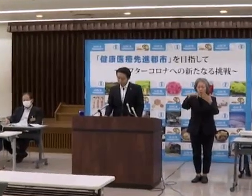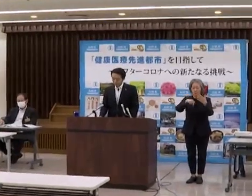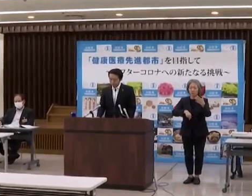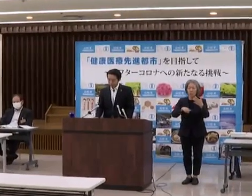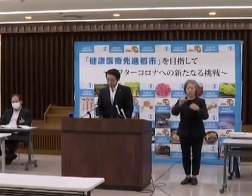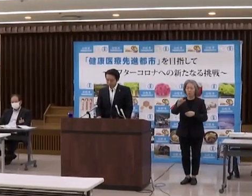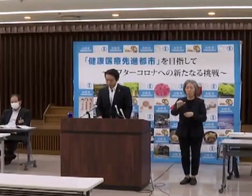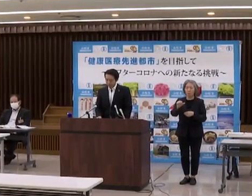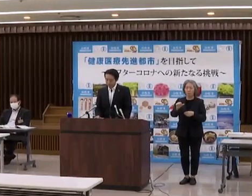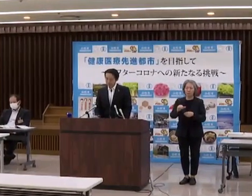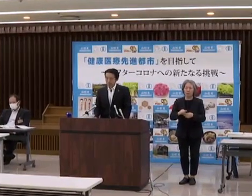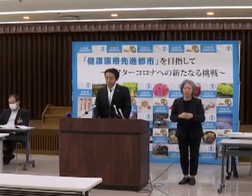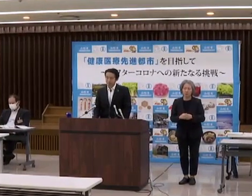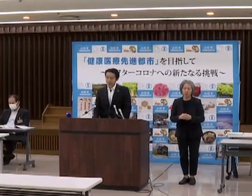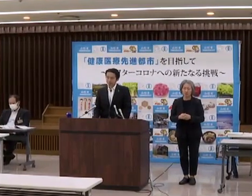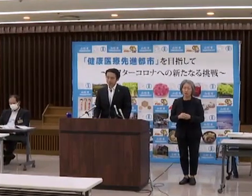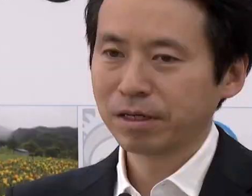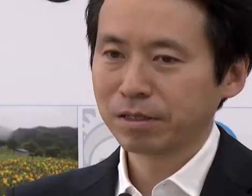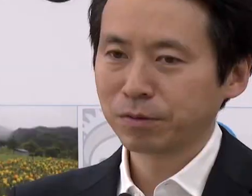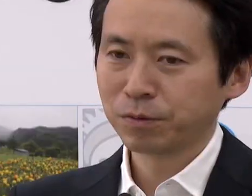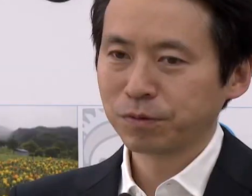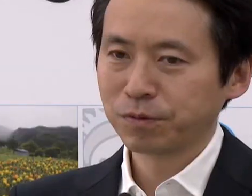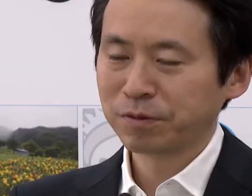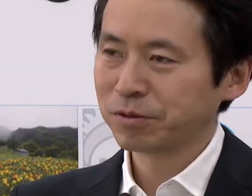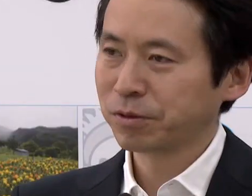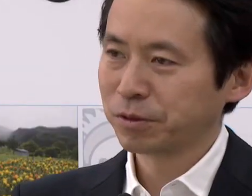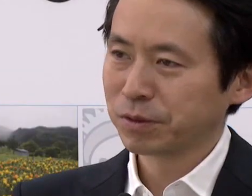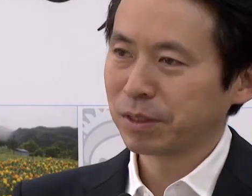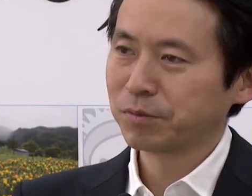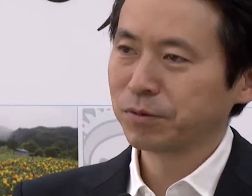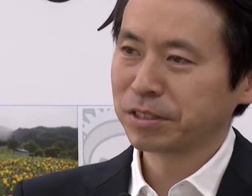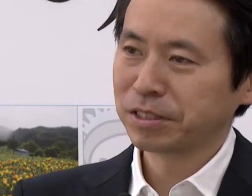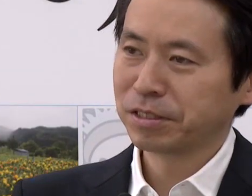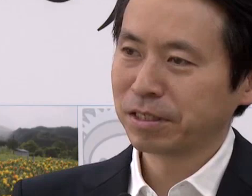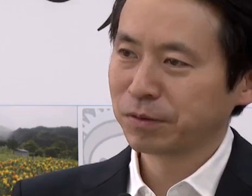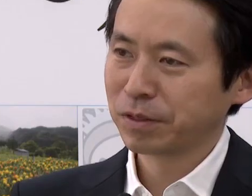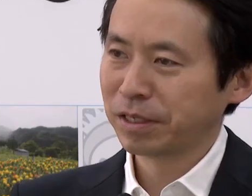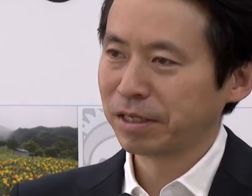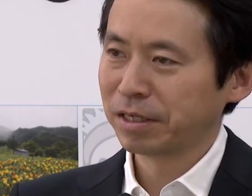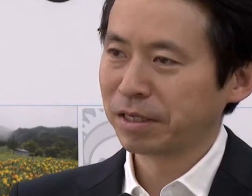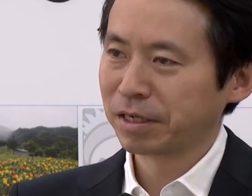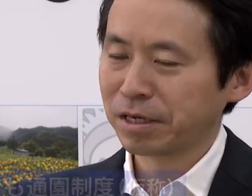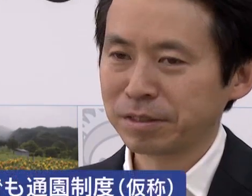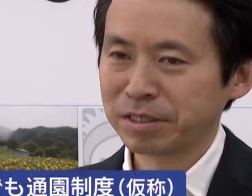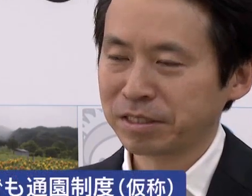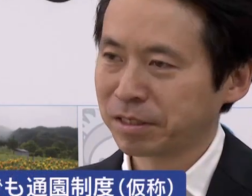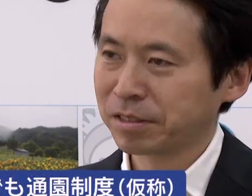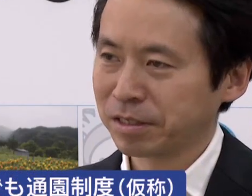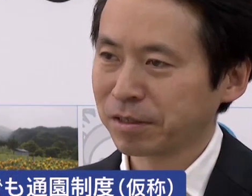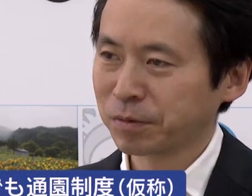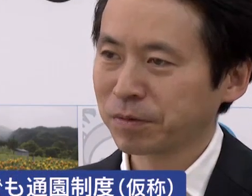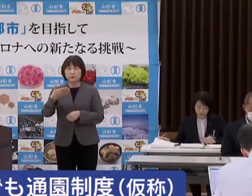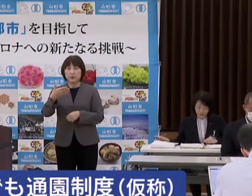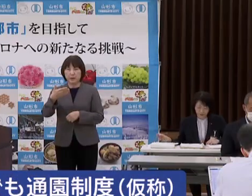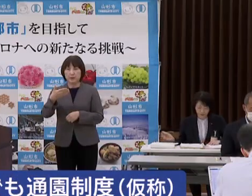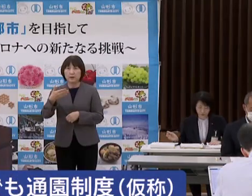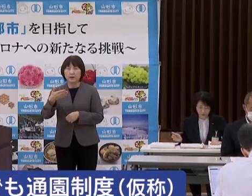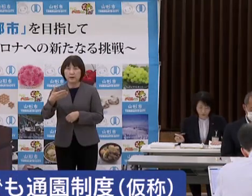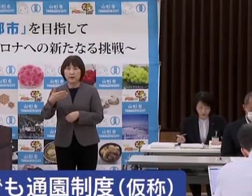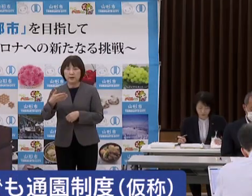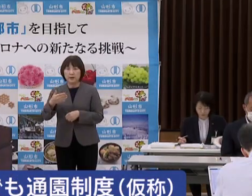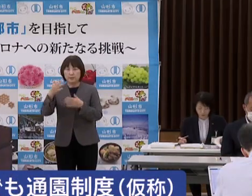が2026年度に開始する予定の子供誰でも通制度1月の利用